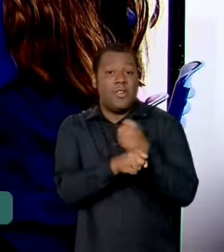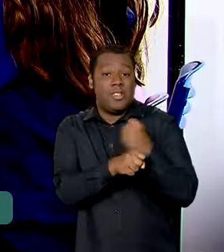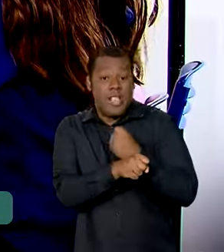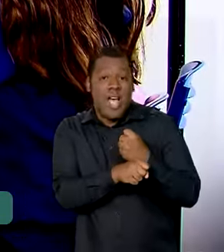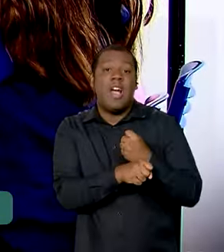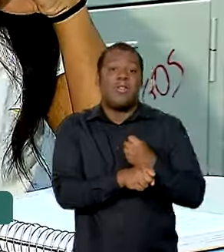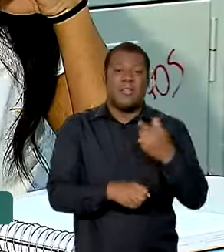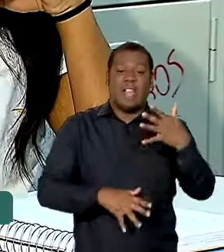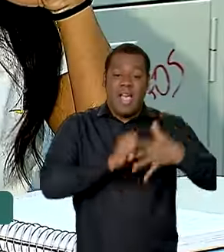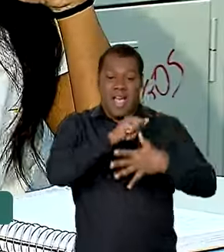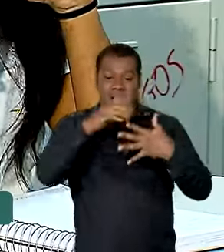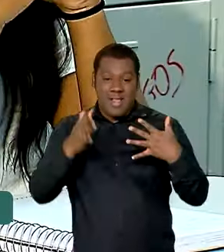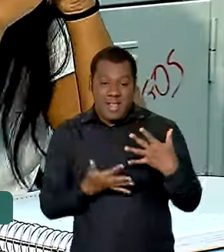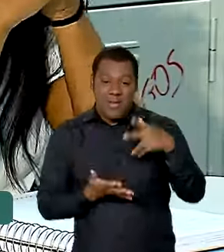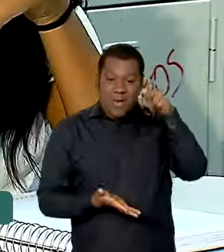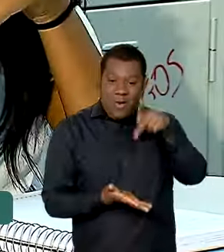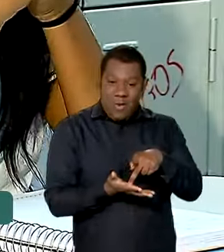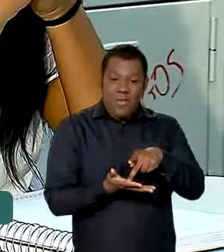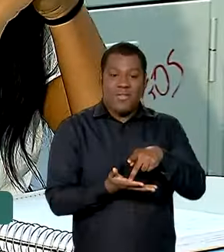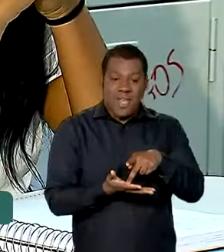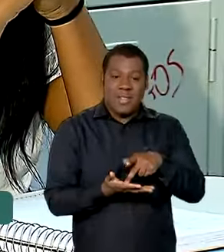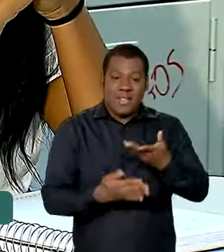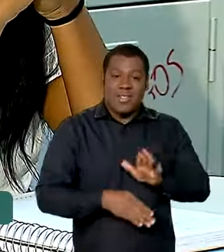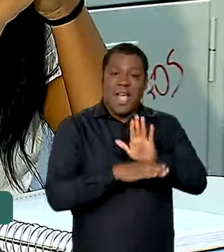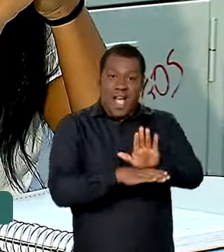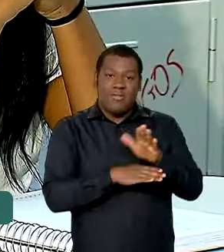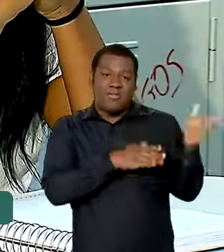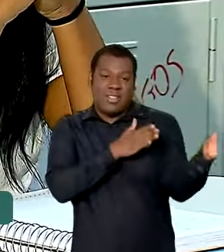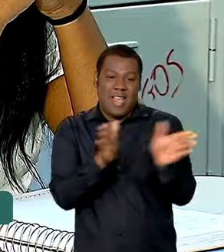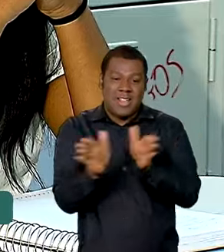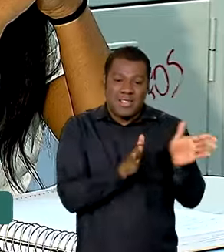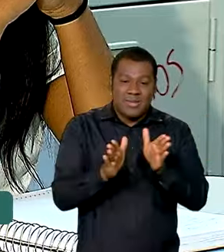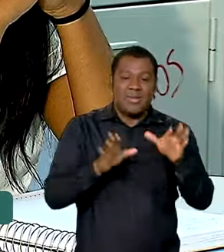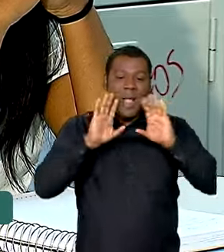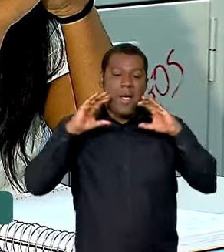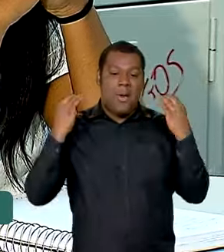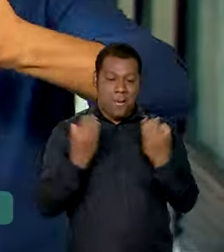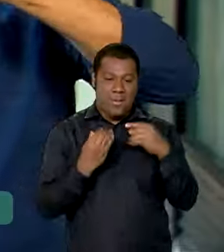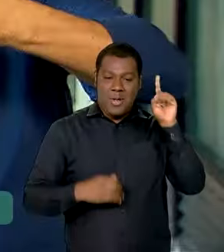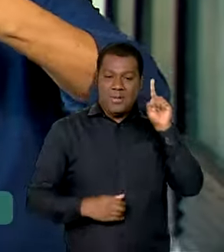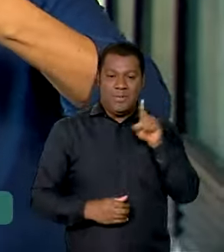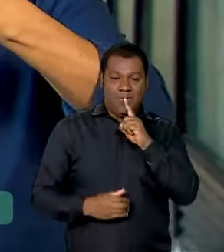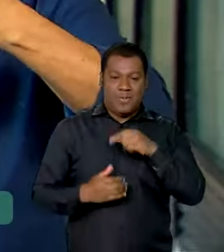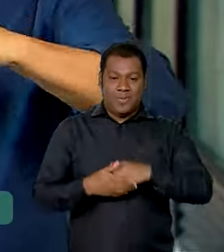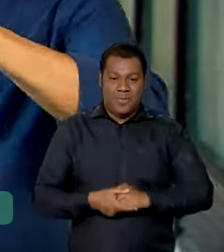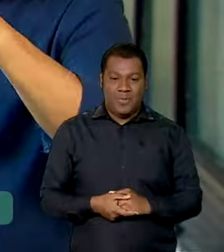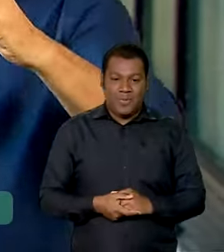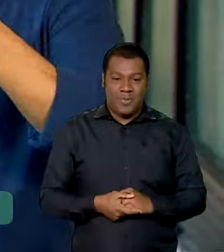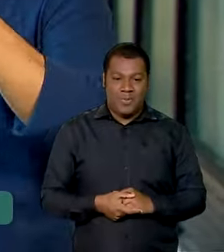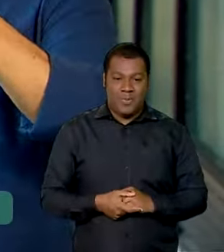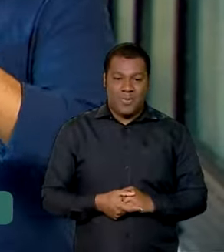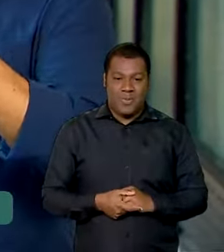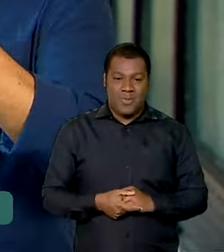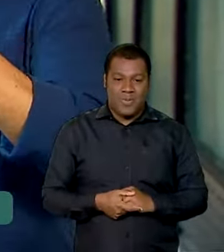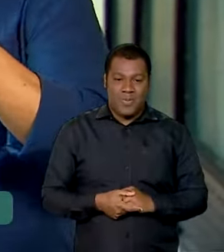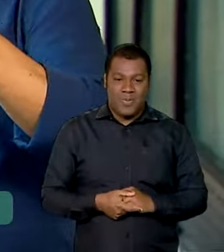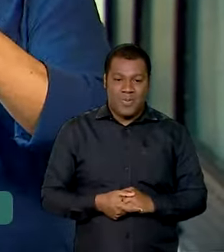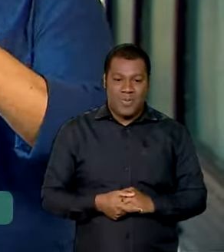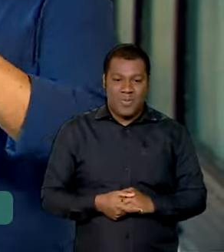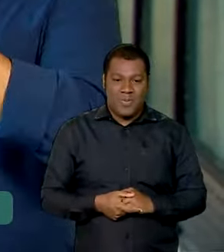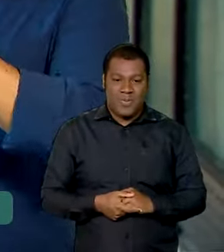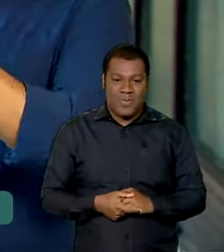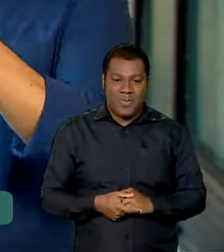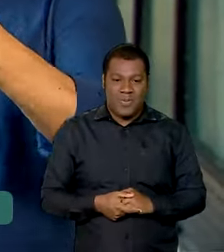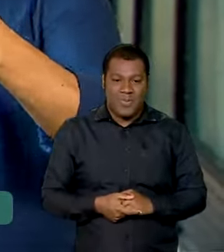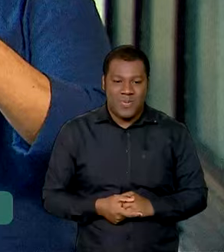a inclusão e melhorar a acessibilidade da comunidade surda. O surdo é visual, então ele precisa da sua língua.